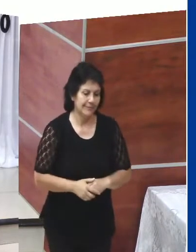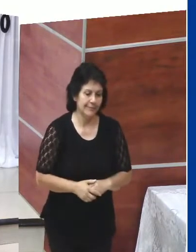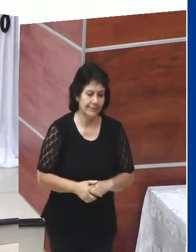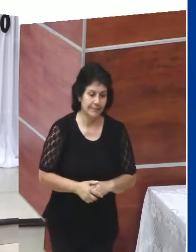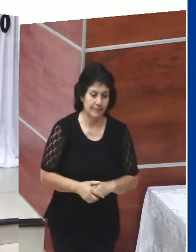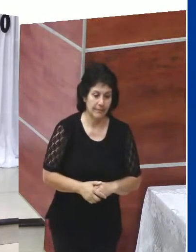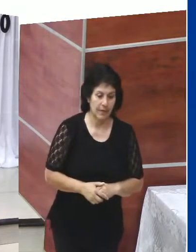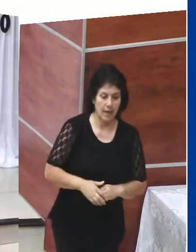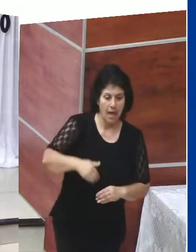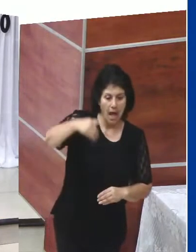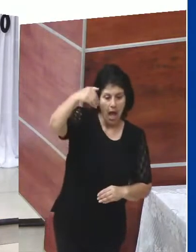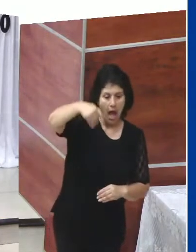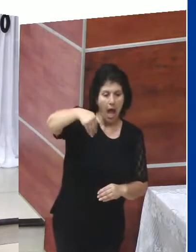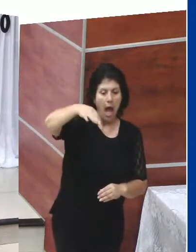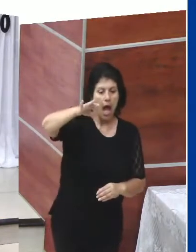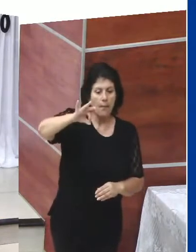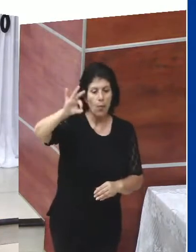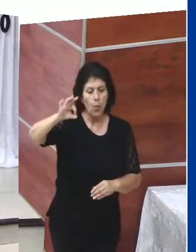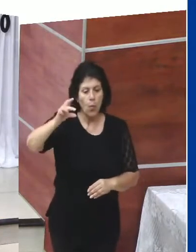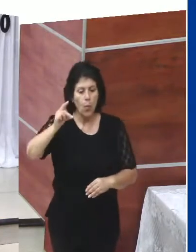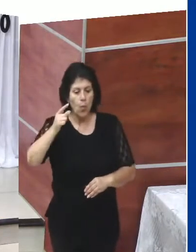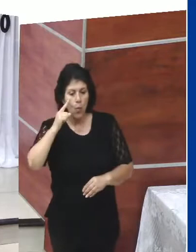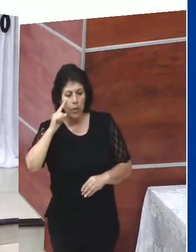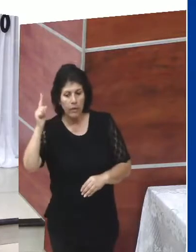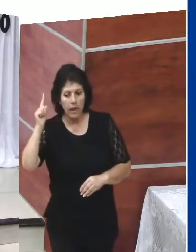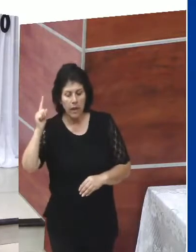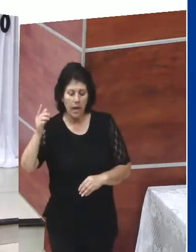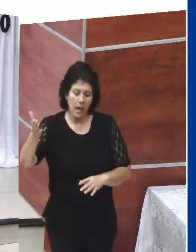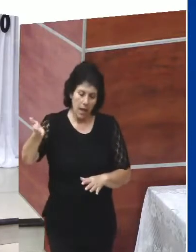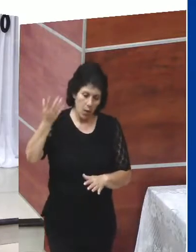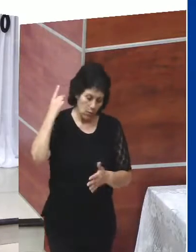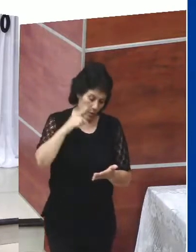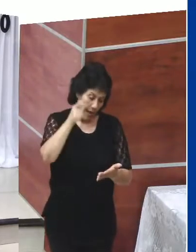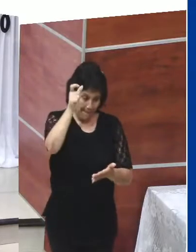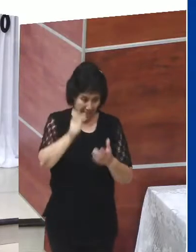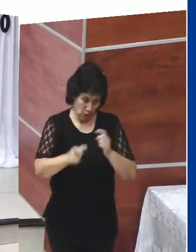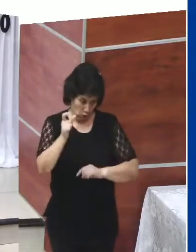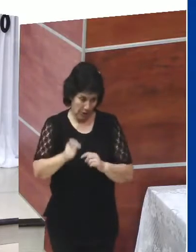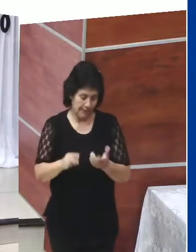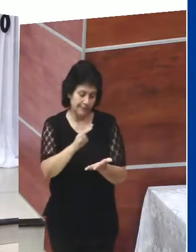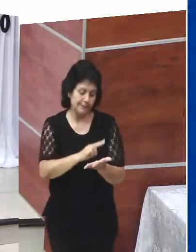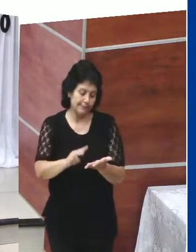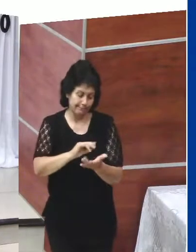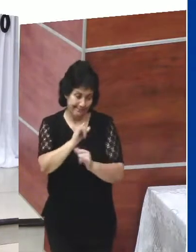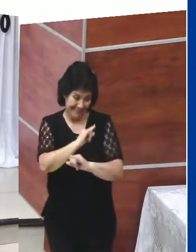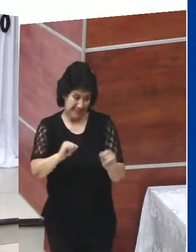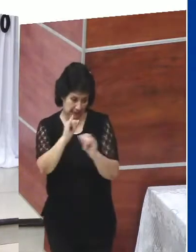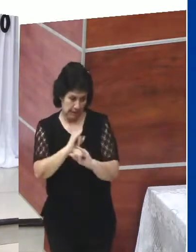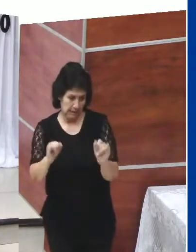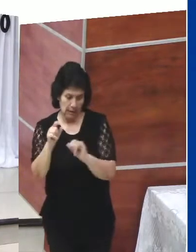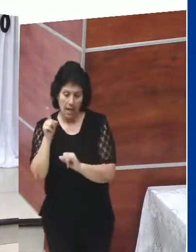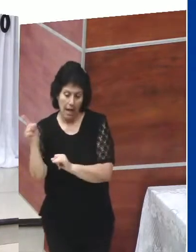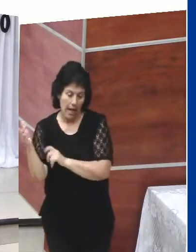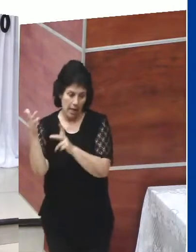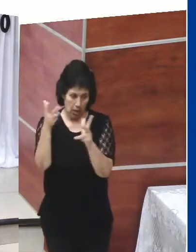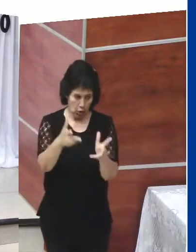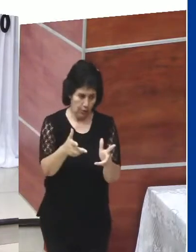Moody, un gran predicador, quiero leerles lo que él escribió una vez. El hombre no puede tomar una provisión de gracia para el